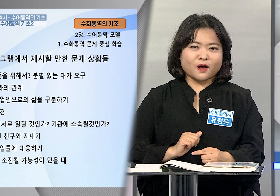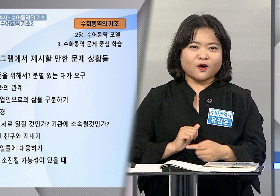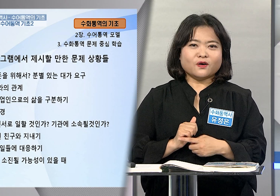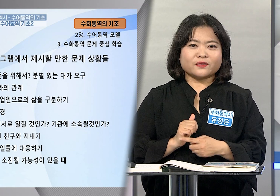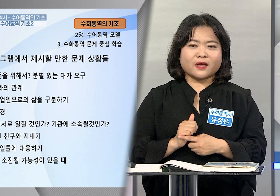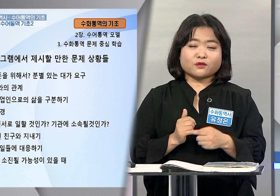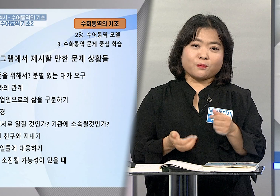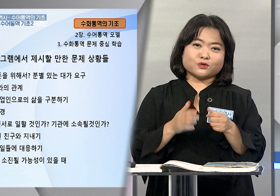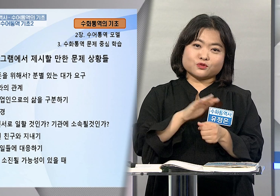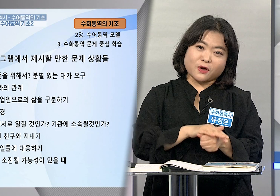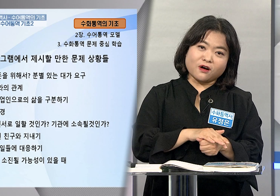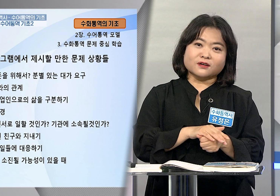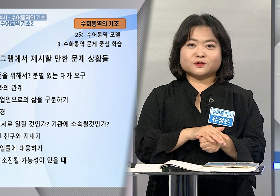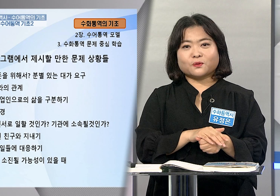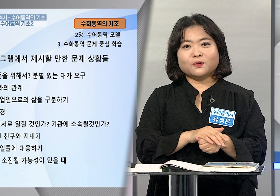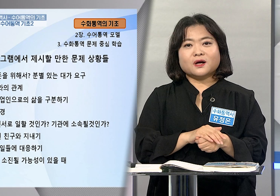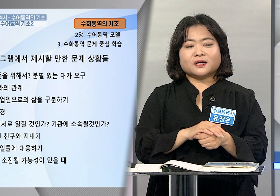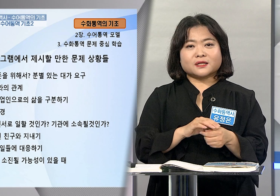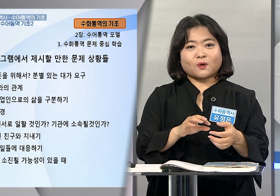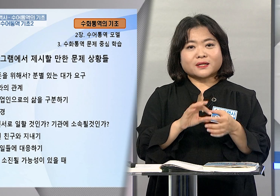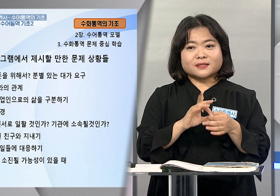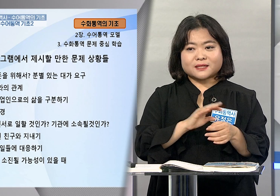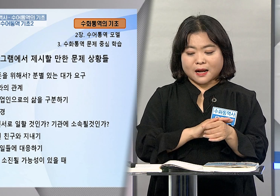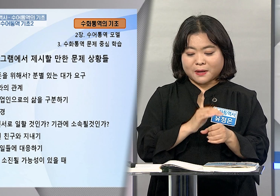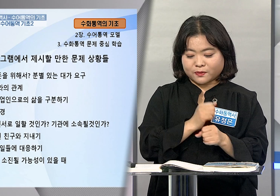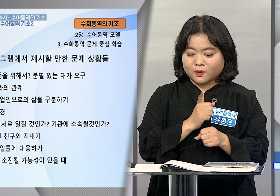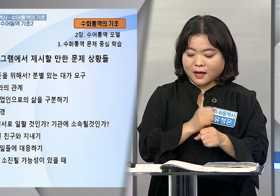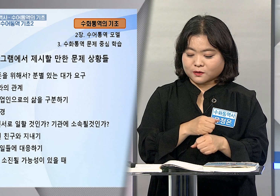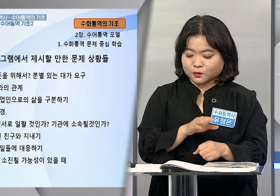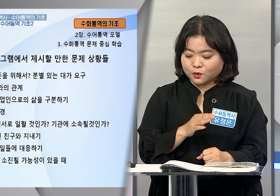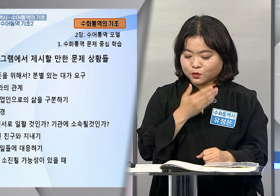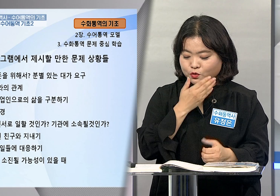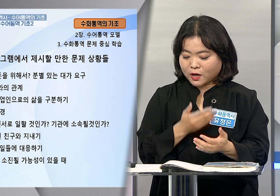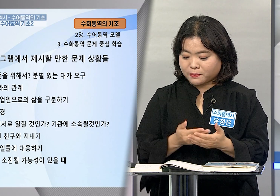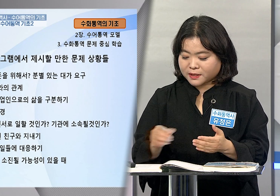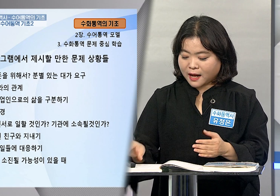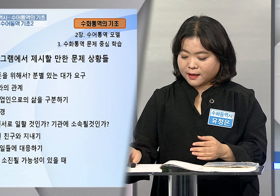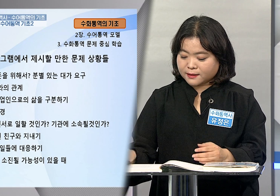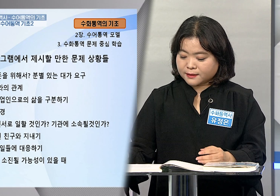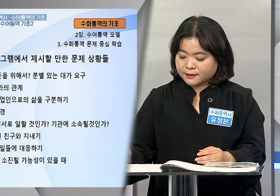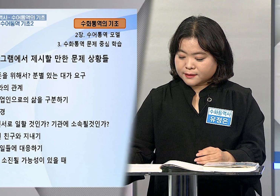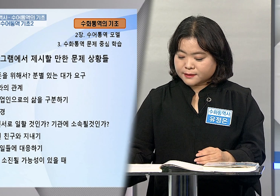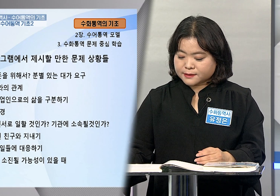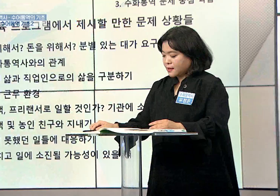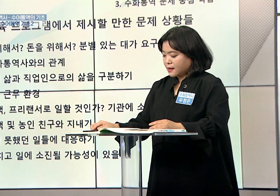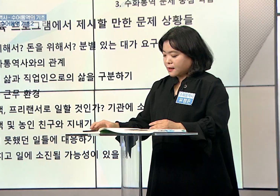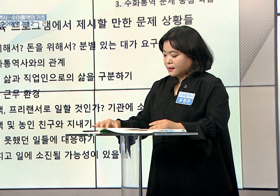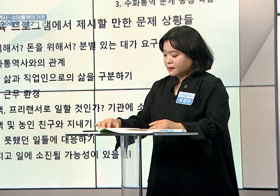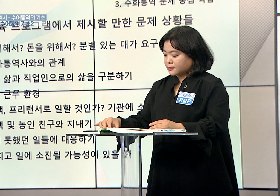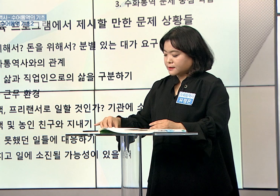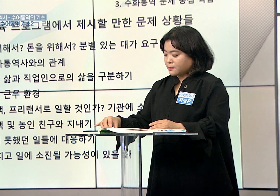인내하며 덮어주며 또 이 관계를 잘 만들어가는 것도 중요합니다. 자,